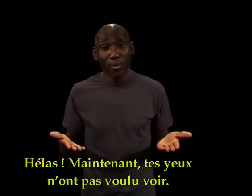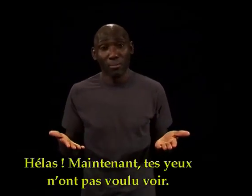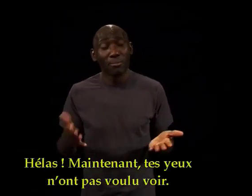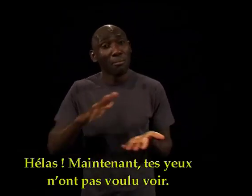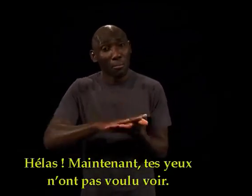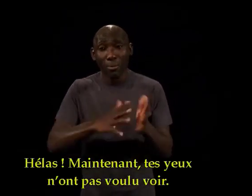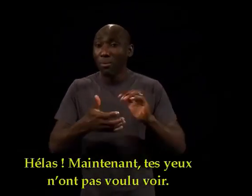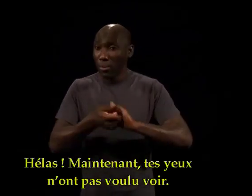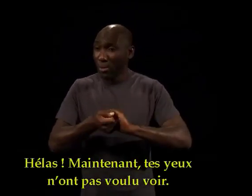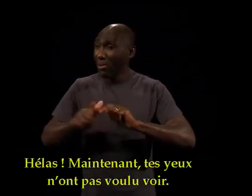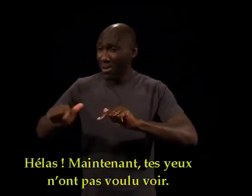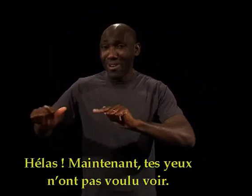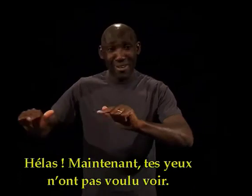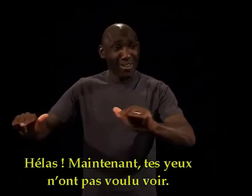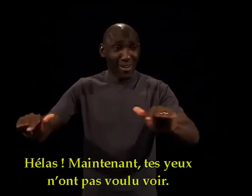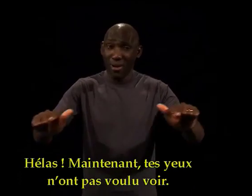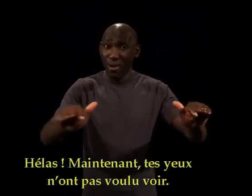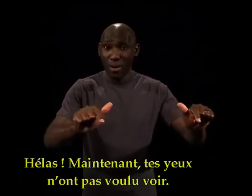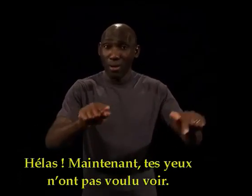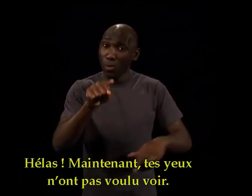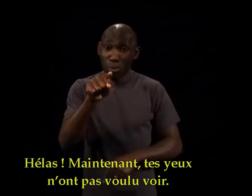Hélas, maintenant tes yeux n'ont pas voulu voir.